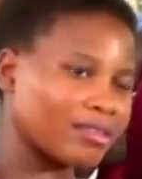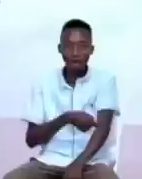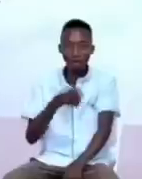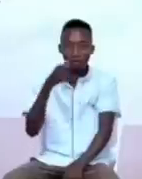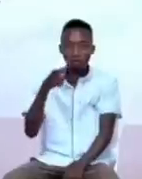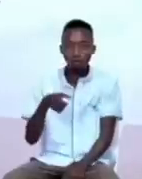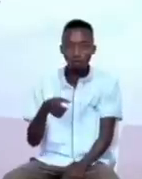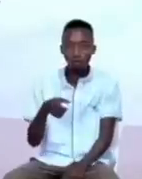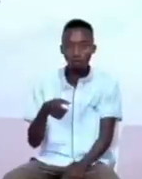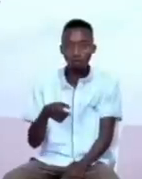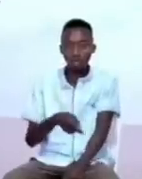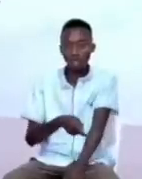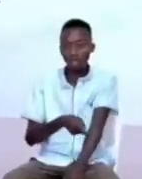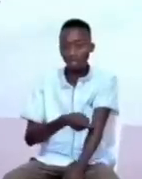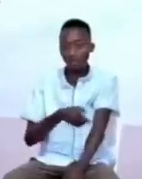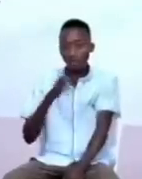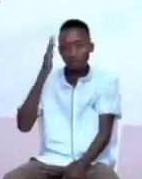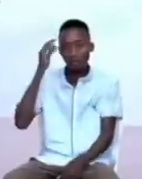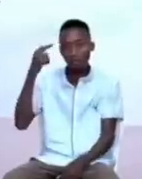kabisa.